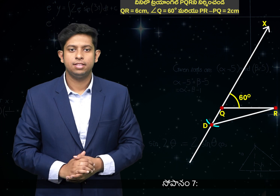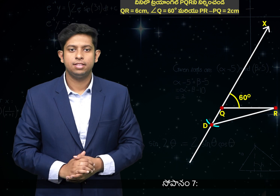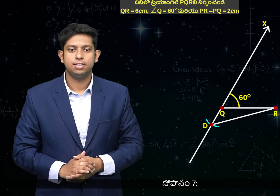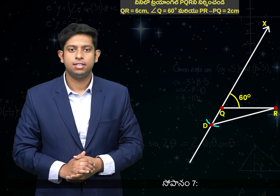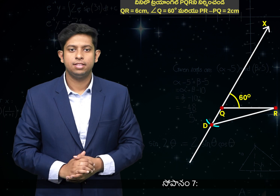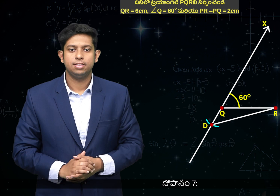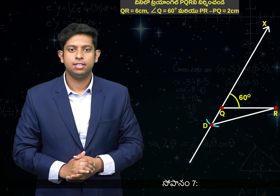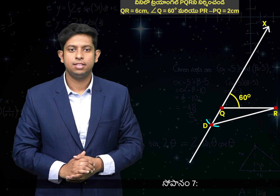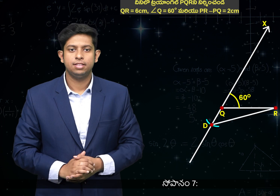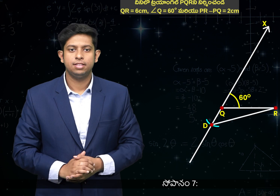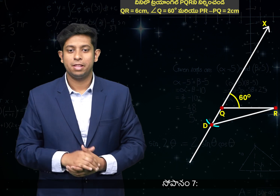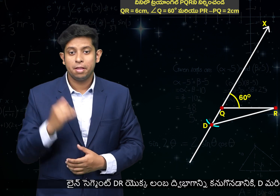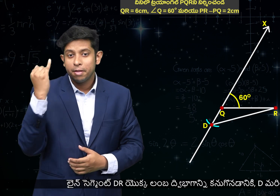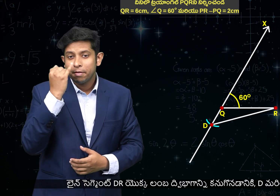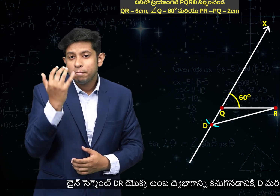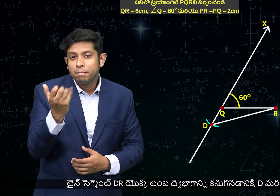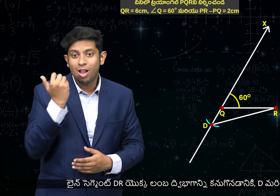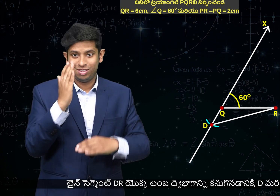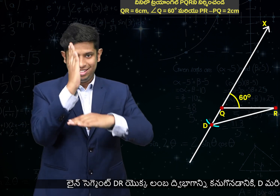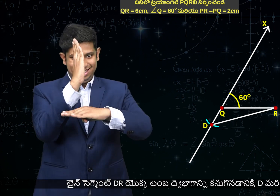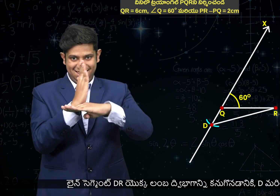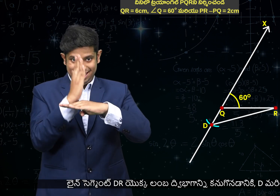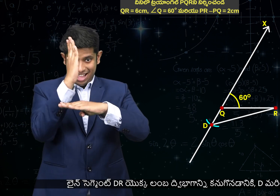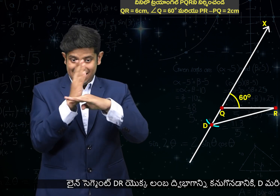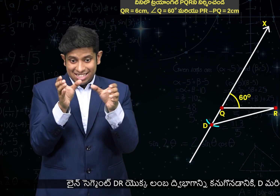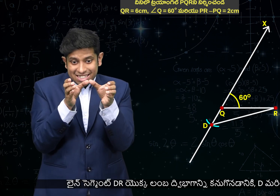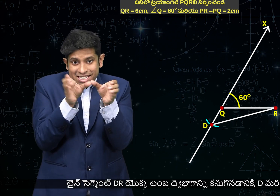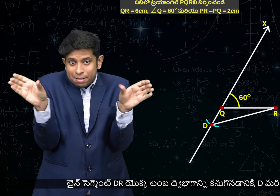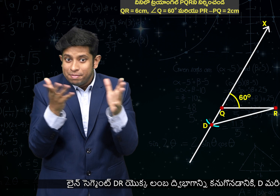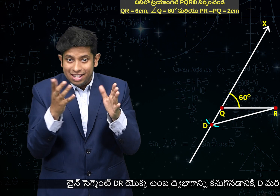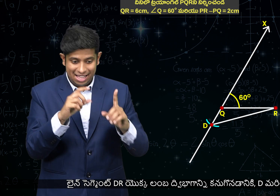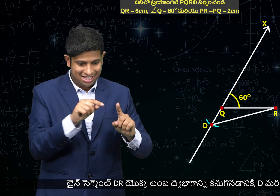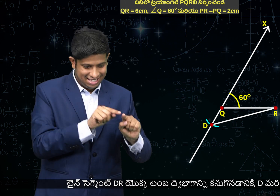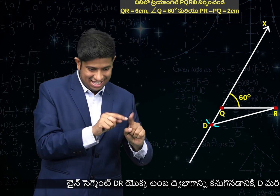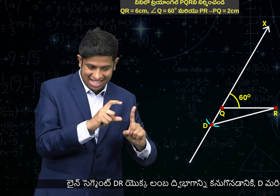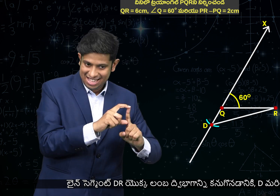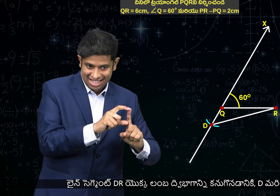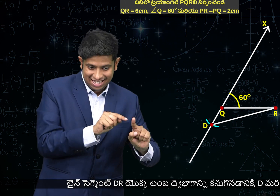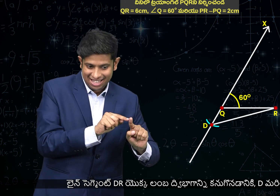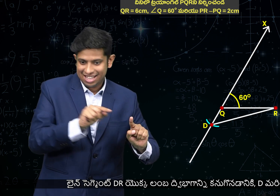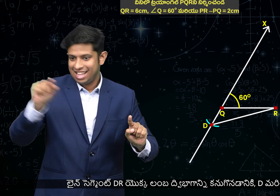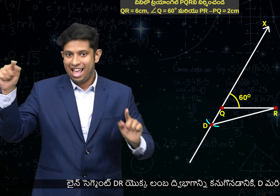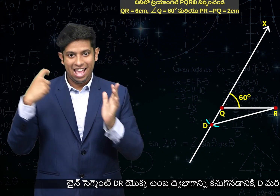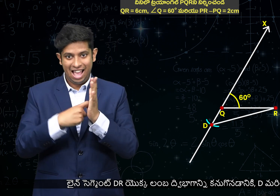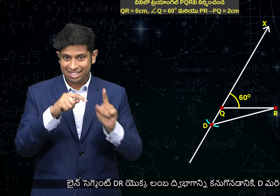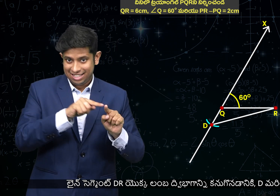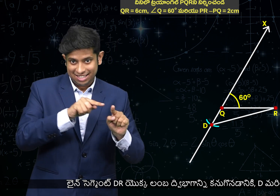సోపానం 7. లైన్ సెగ్మెంట్ DR యొక్క లంబ ద్విభాగాన్ని కనుగొనడానికి D